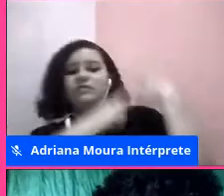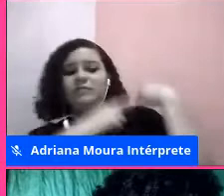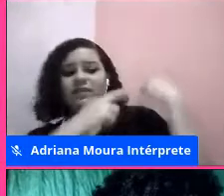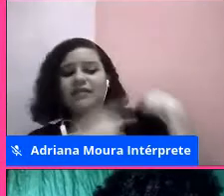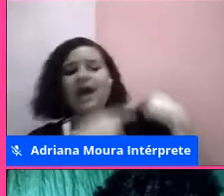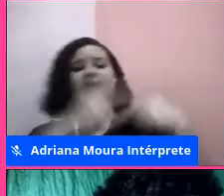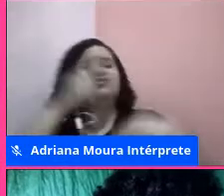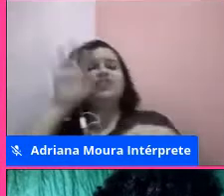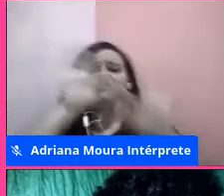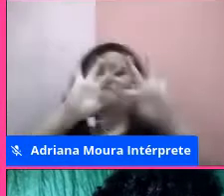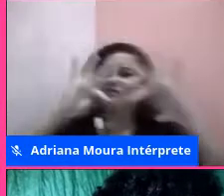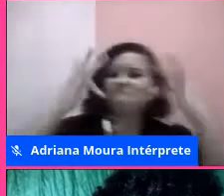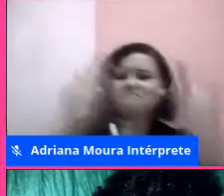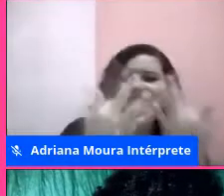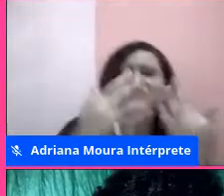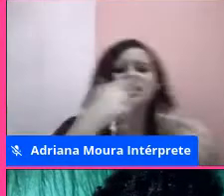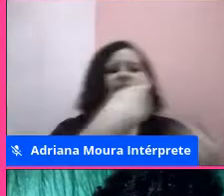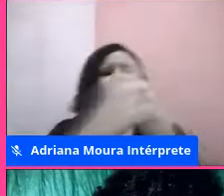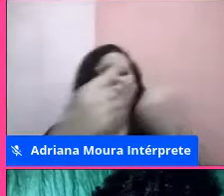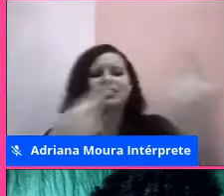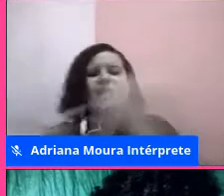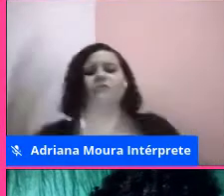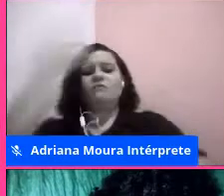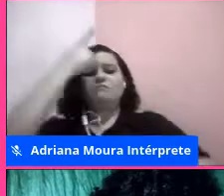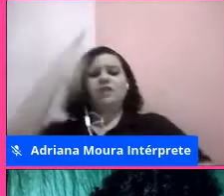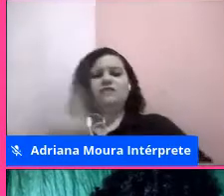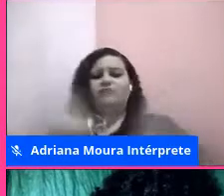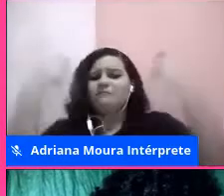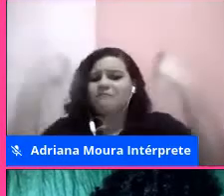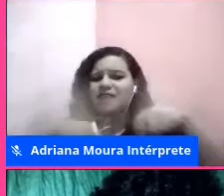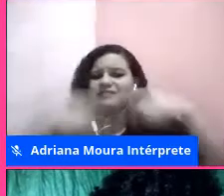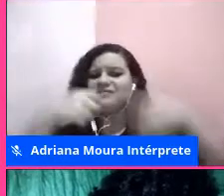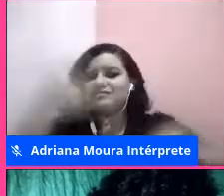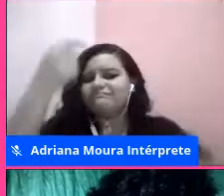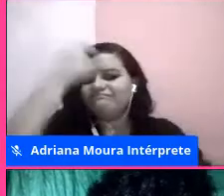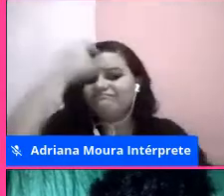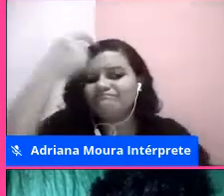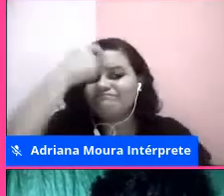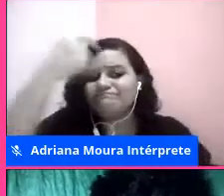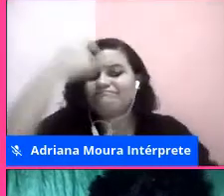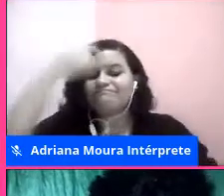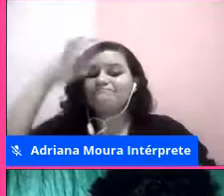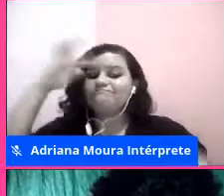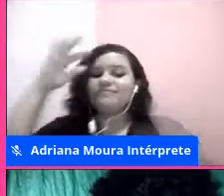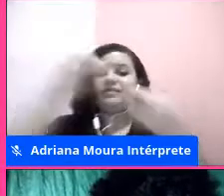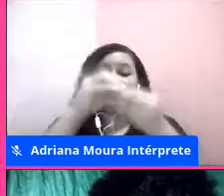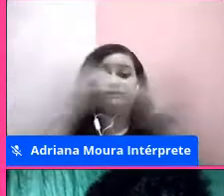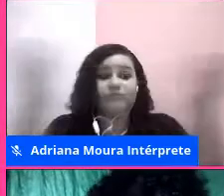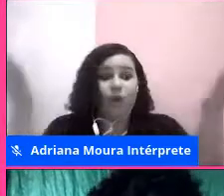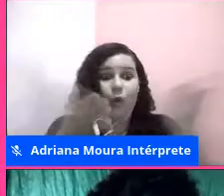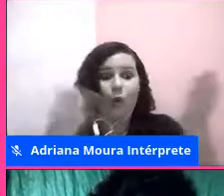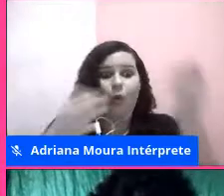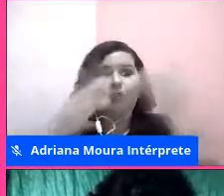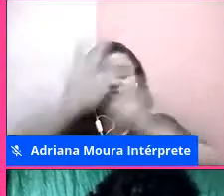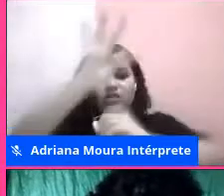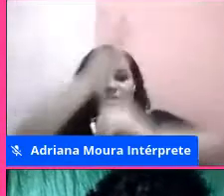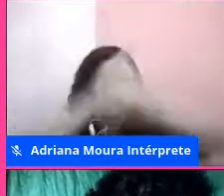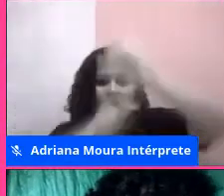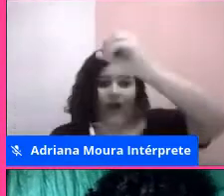que precisa ser cada vez mais acontecer. Então, hoje, na Campus Party, estamos, através do Palco Incluso, estamos,